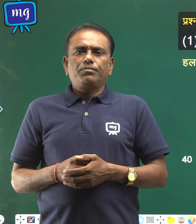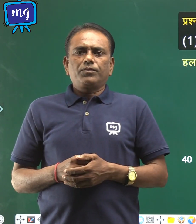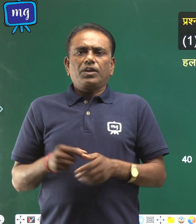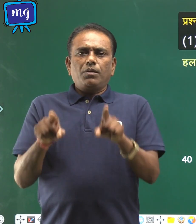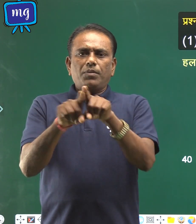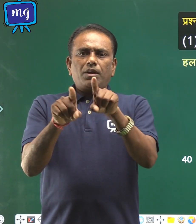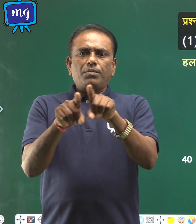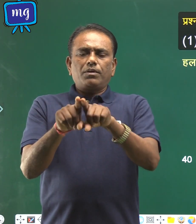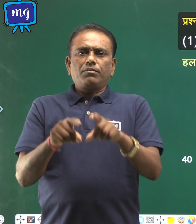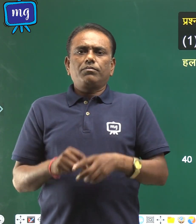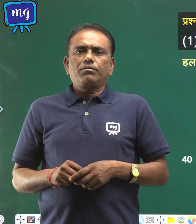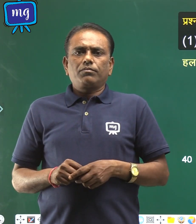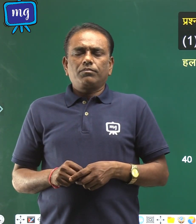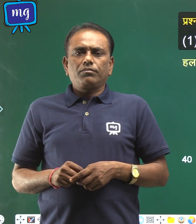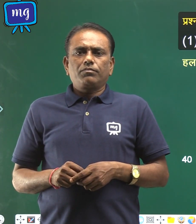बराबर